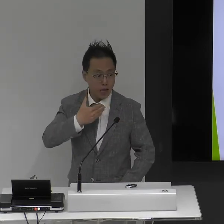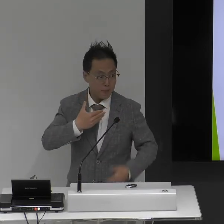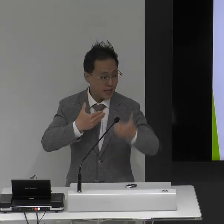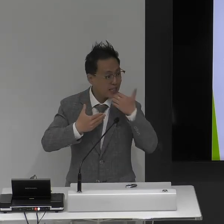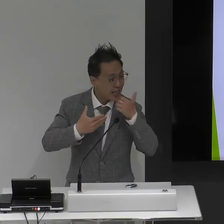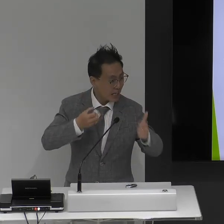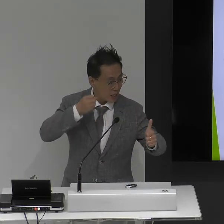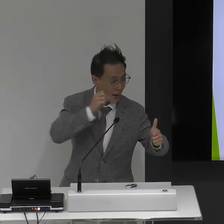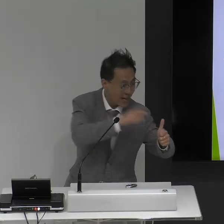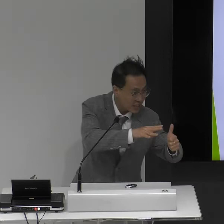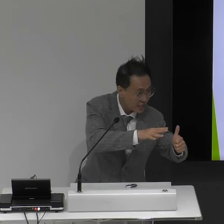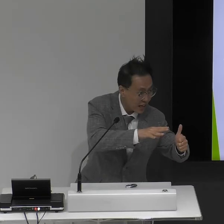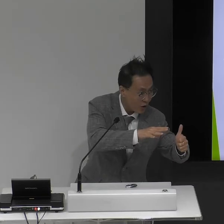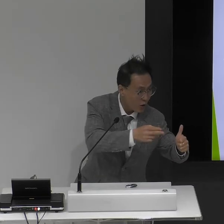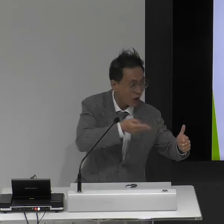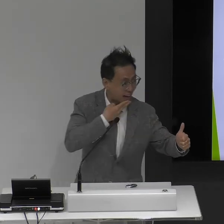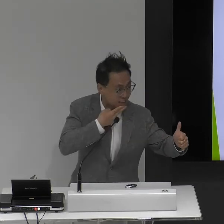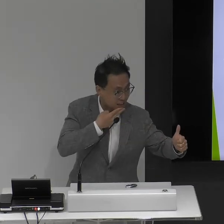아브라함이 이삭한테 말했을까요? 안 했을까요?